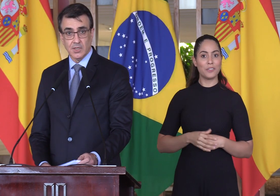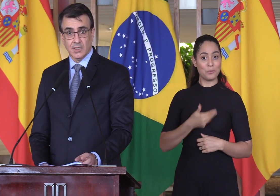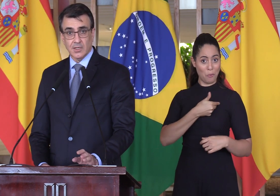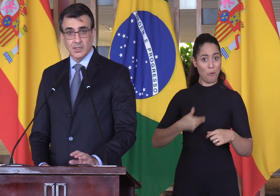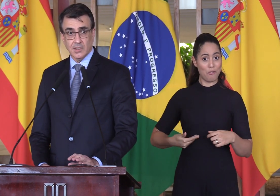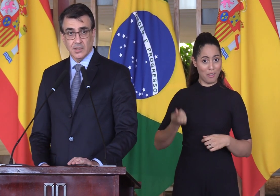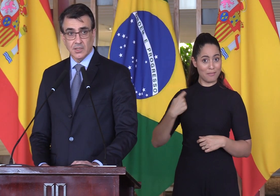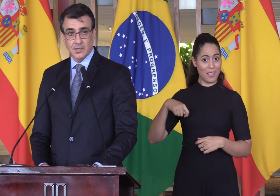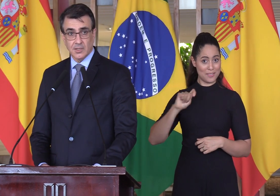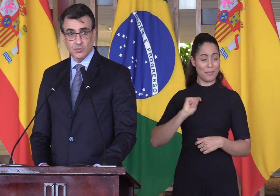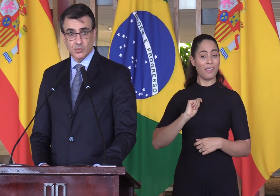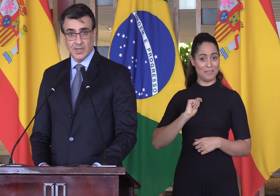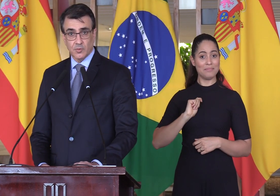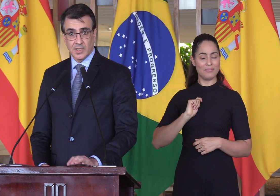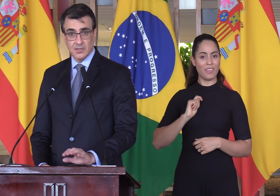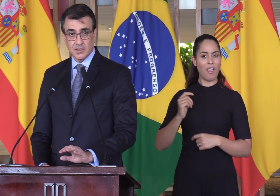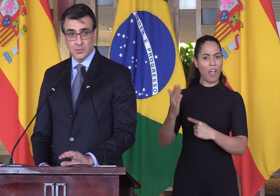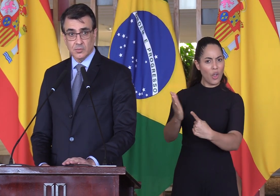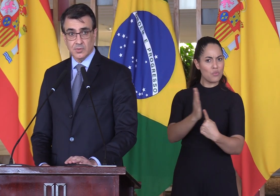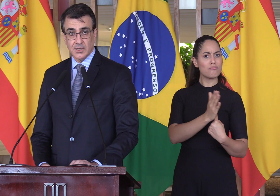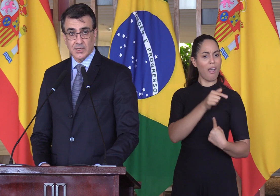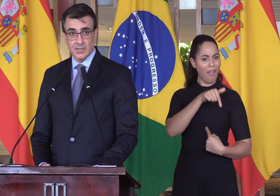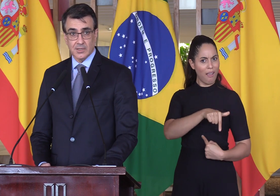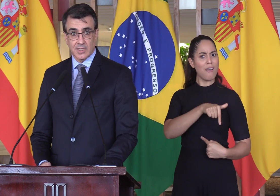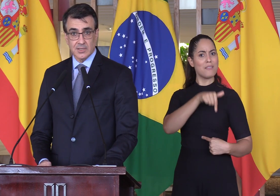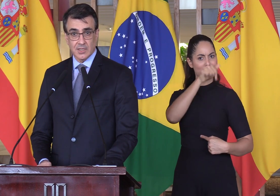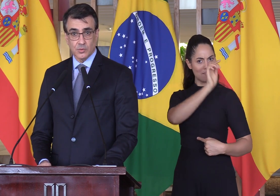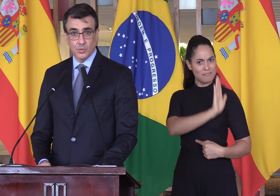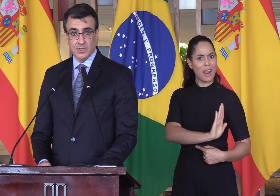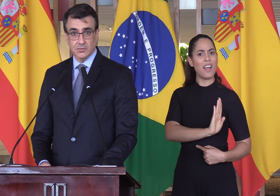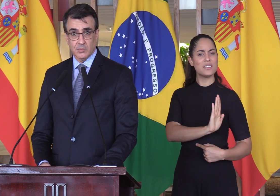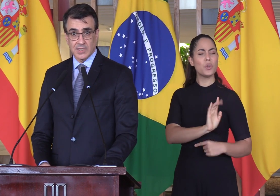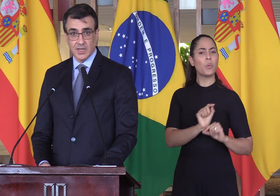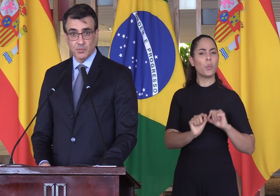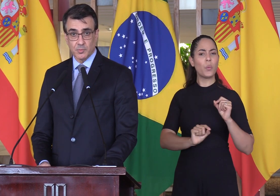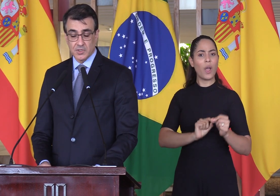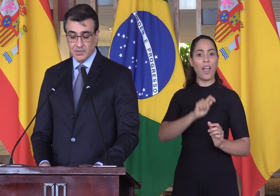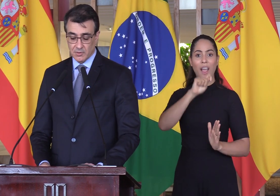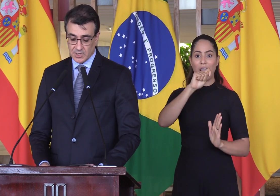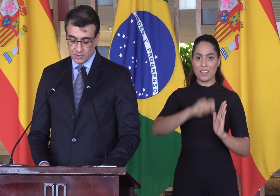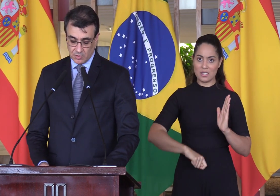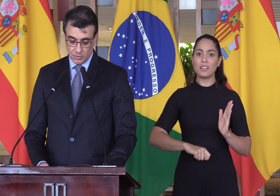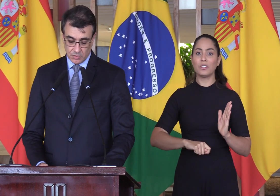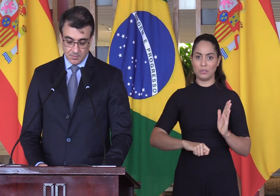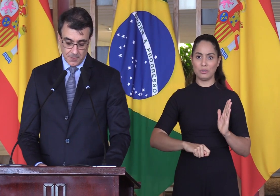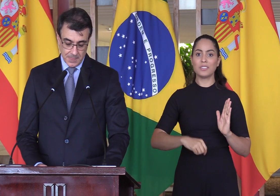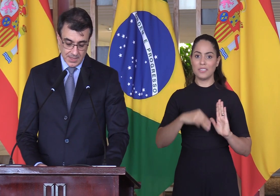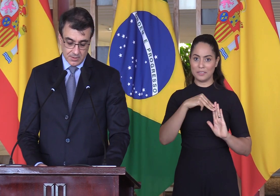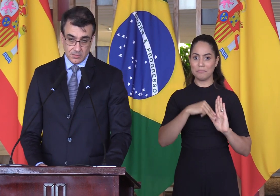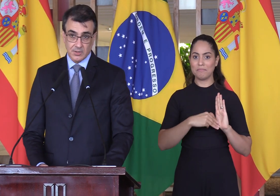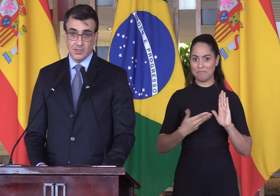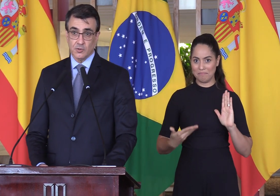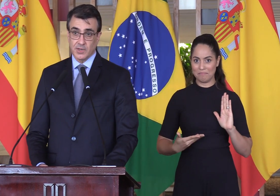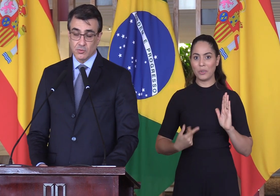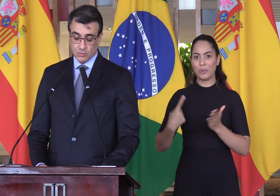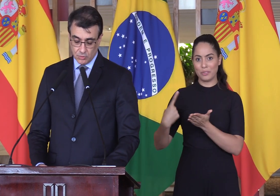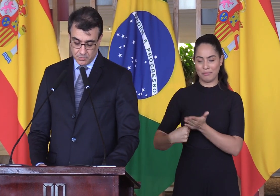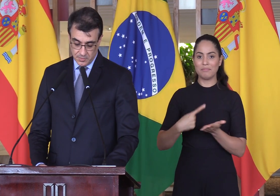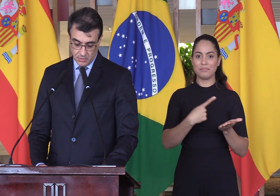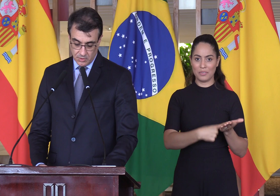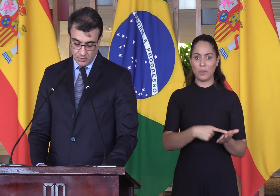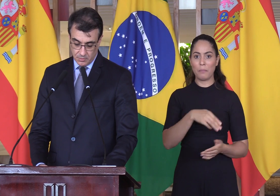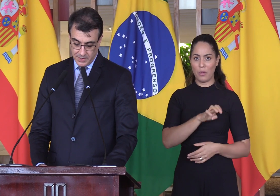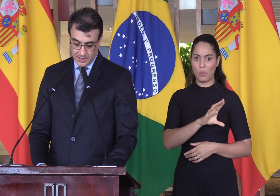espanhol, em ajudar o Brasil na assinatura mais rápido possível deste acordo entre o